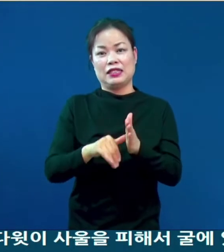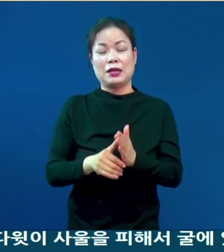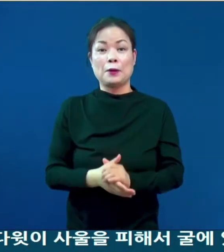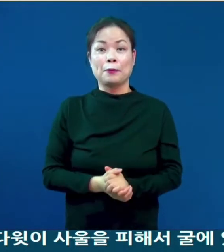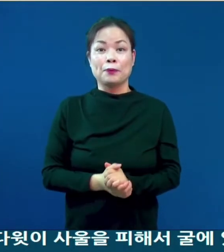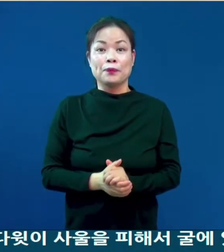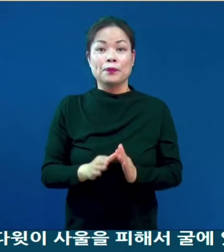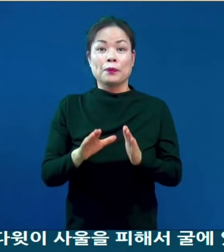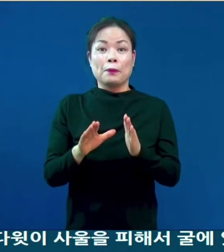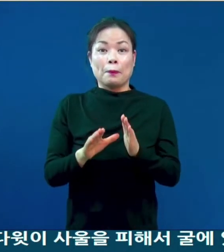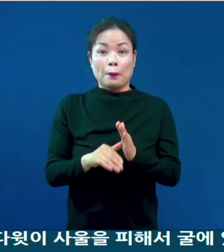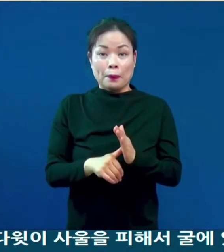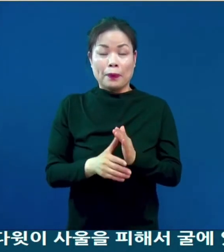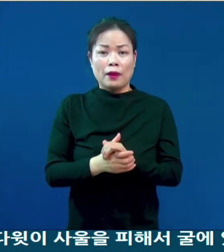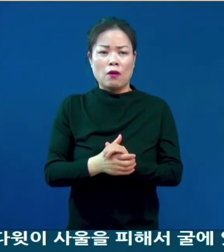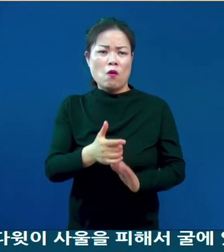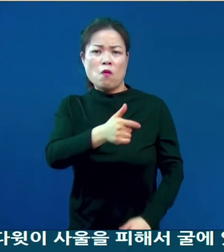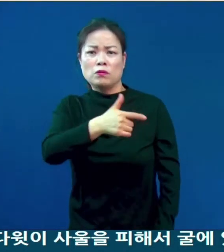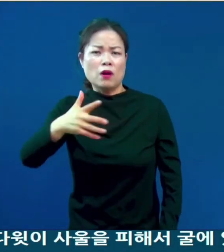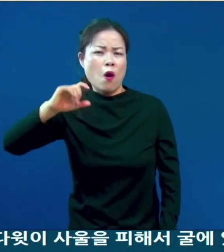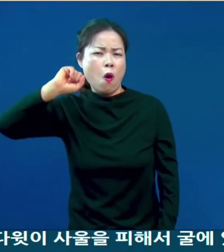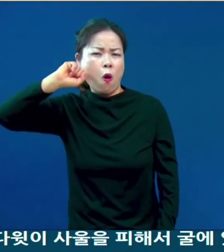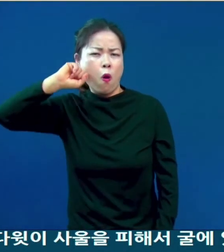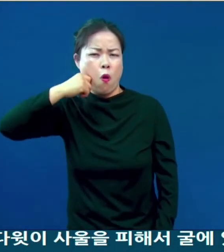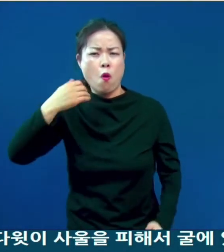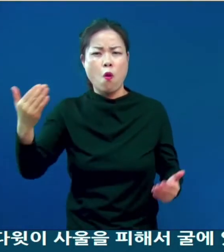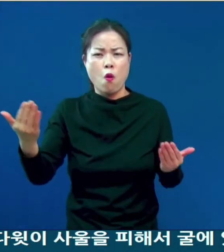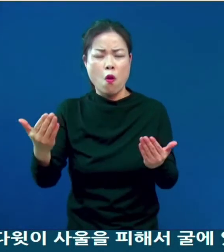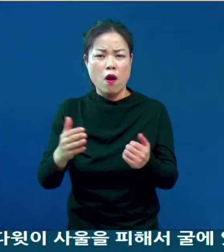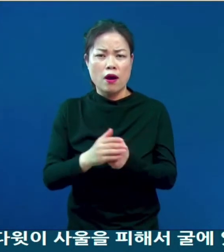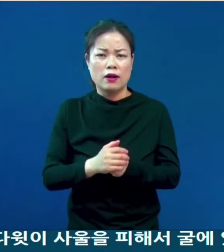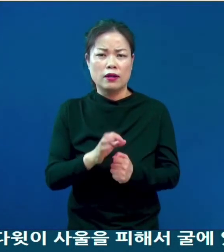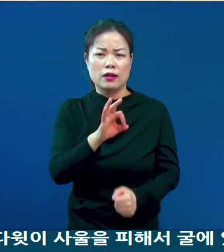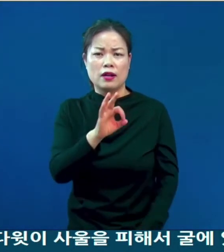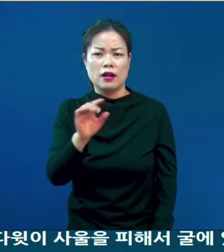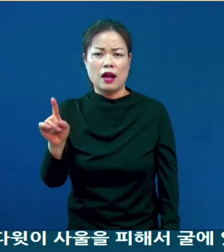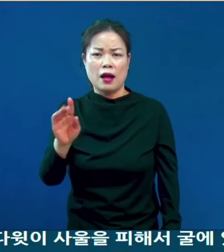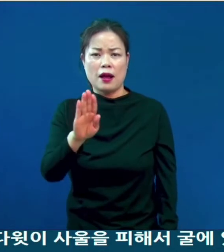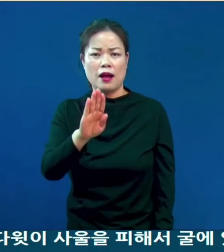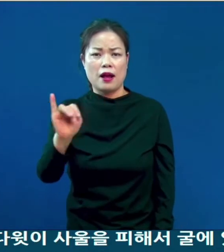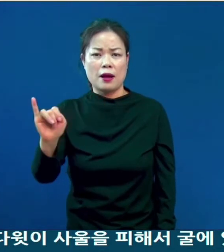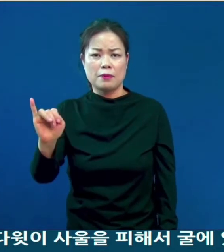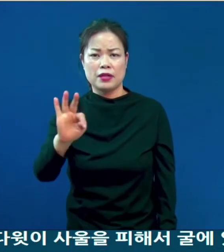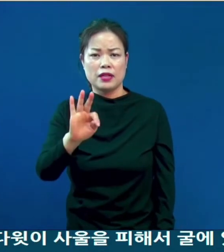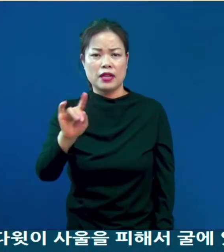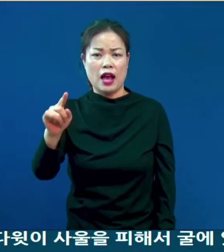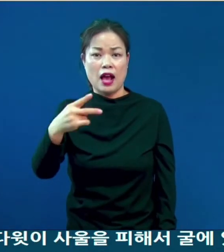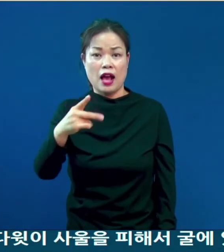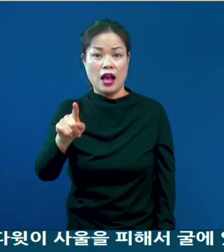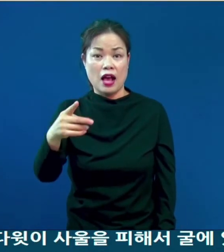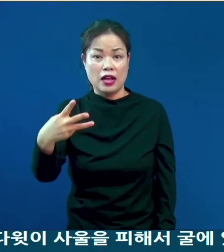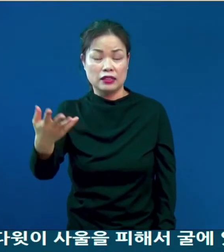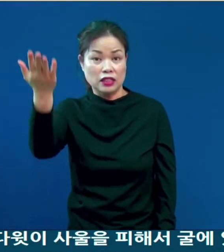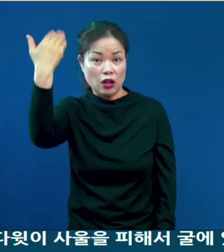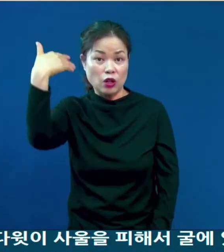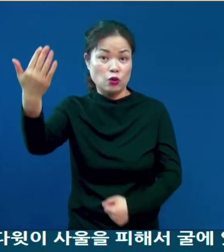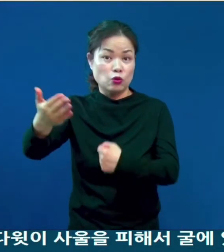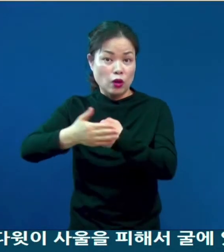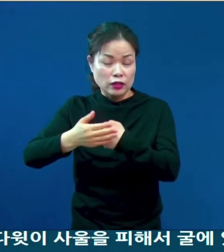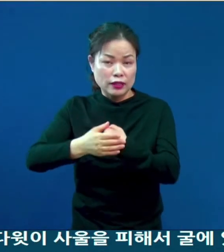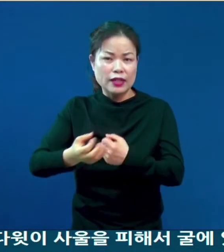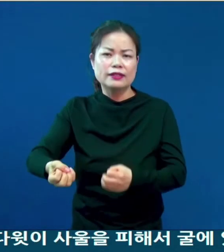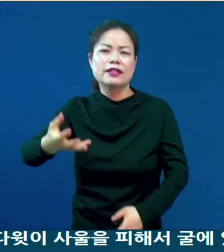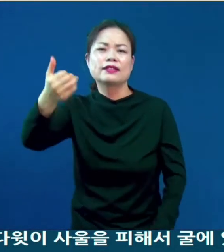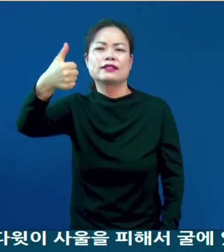근데 이때도 엄청나게 어려운 일이 일어납니다. 바로 아비아달이라고 전에 자신을 도와주었던 아히멜렉